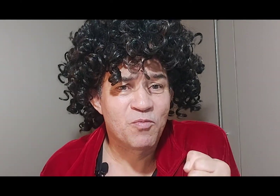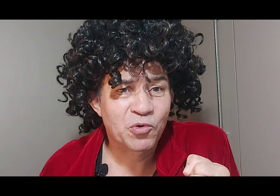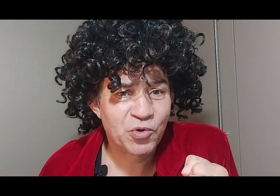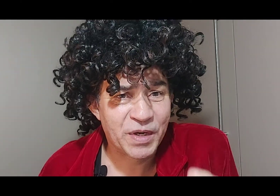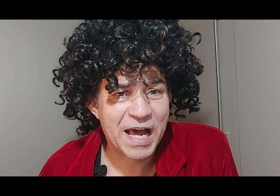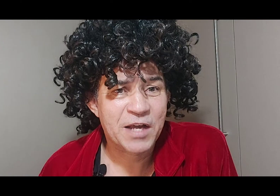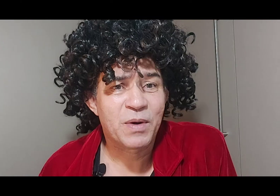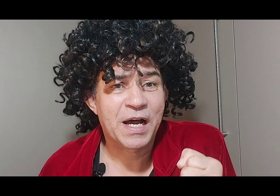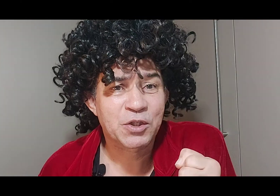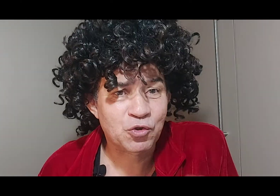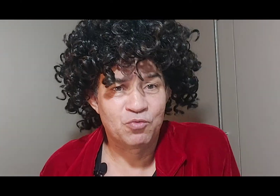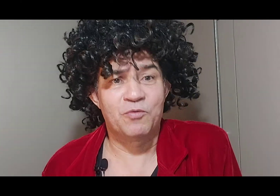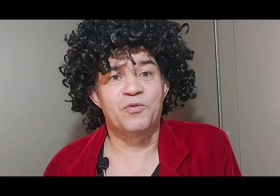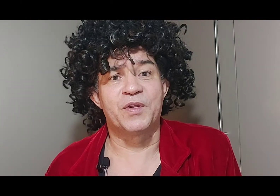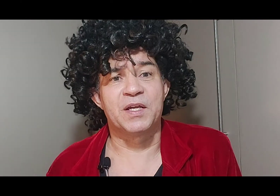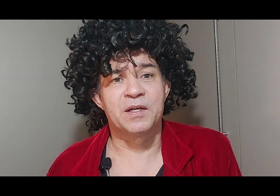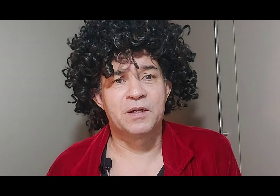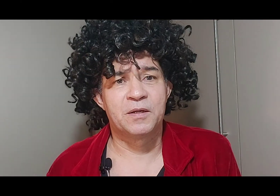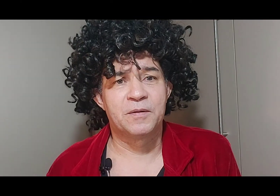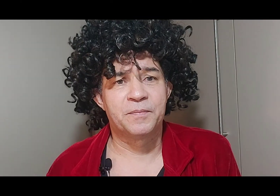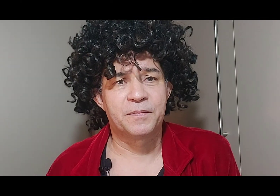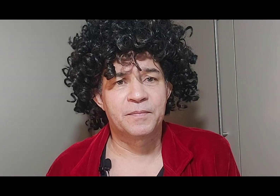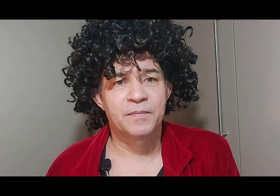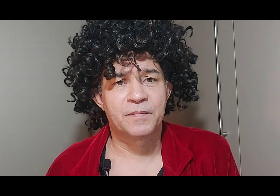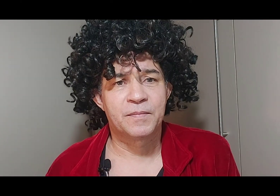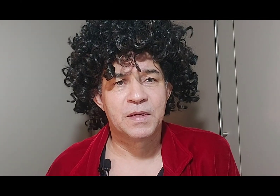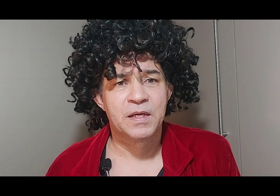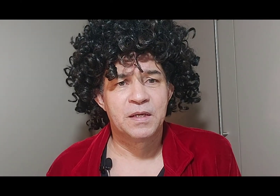pessoas como Bolsonaro assumam o poder.